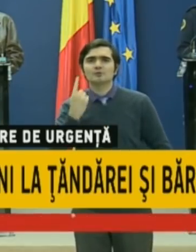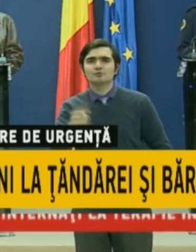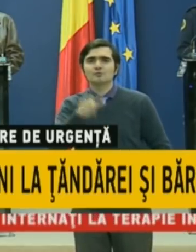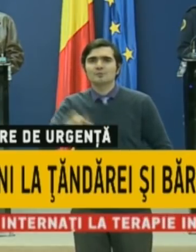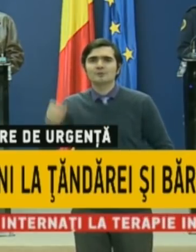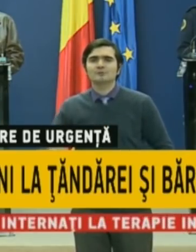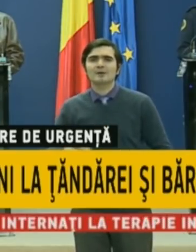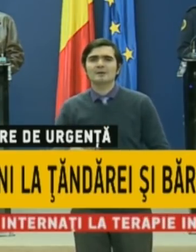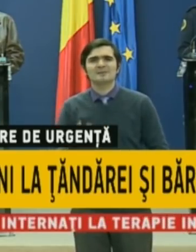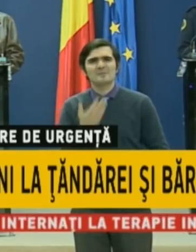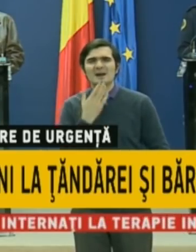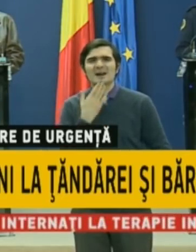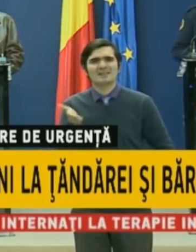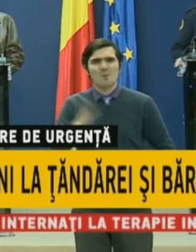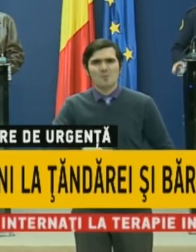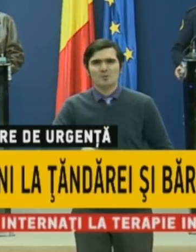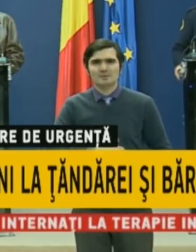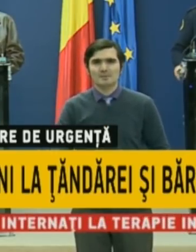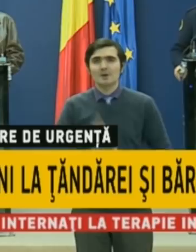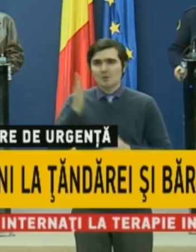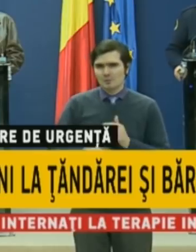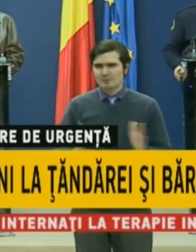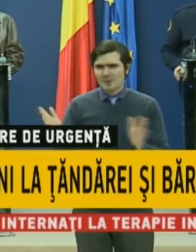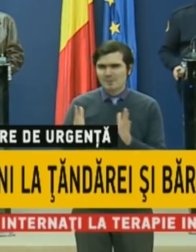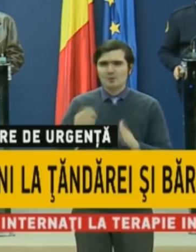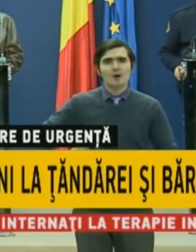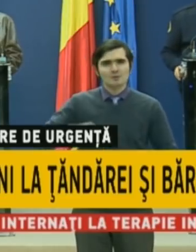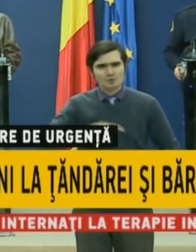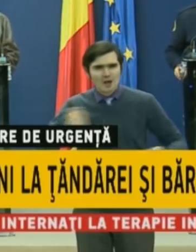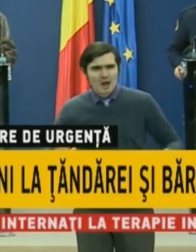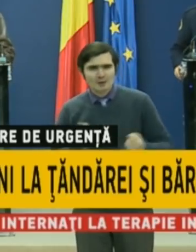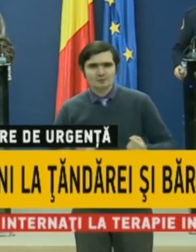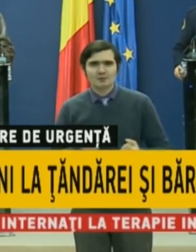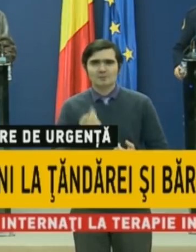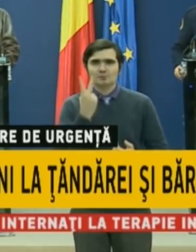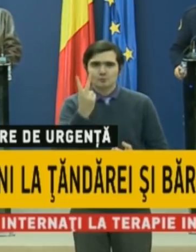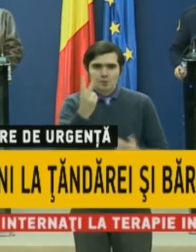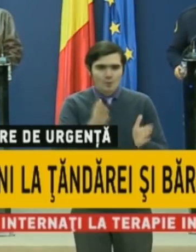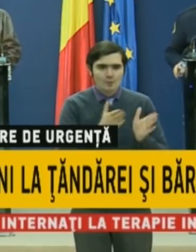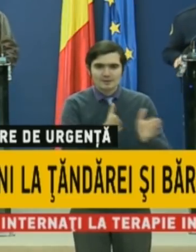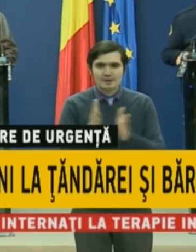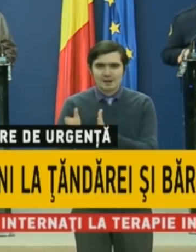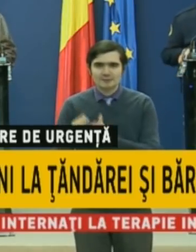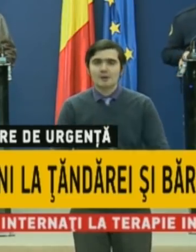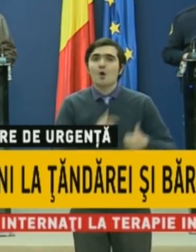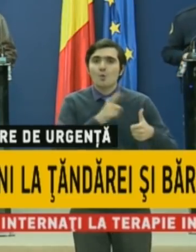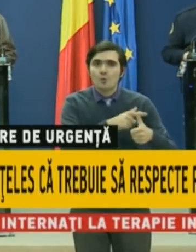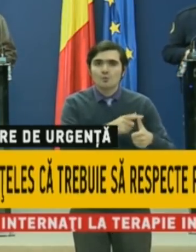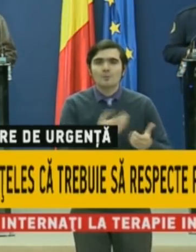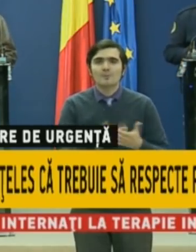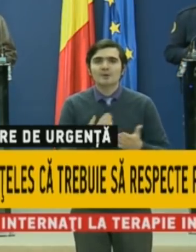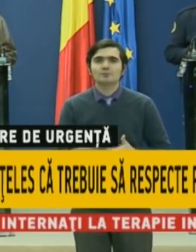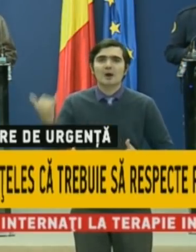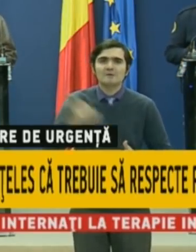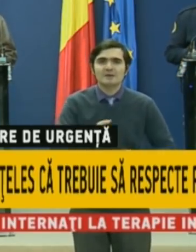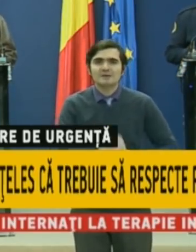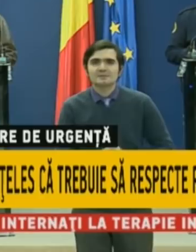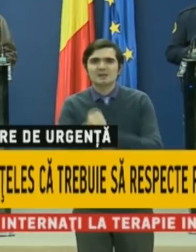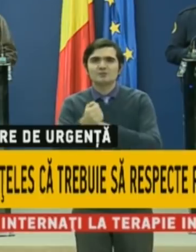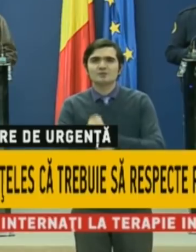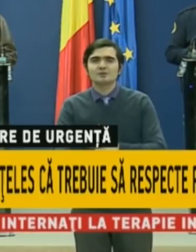de decedați, din păcate. În ultima perioadă am acționat pe două paliere. Unu, pentru a veni în